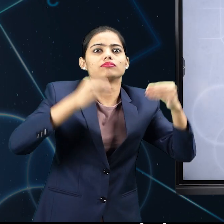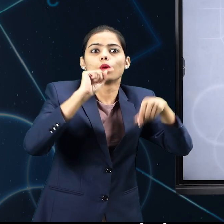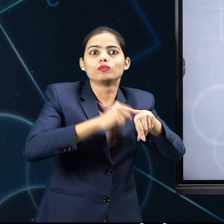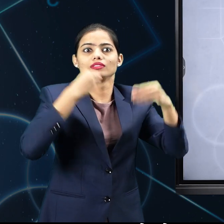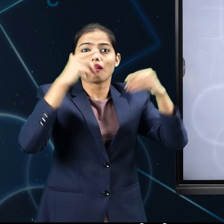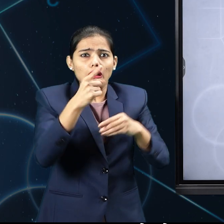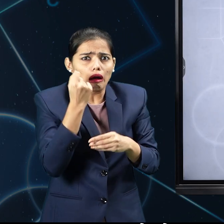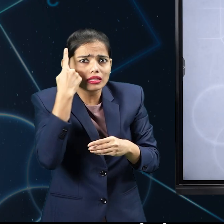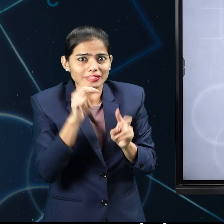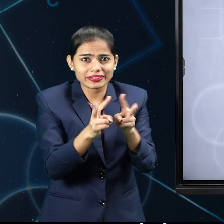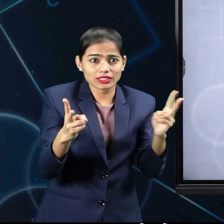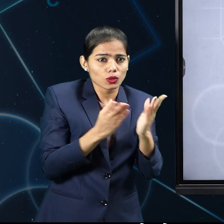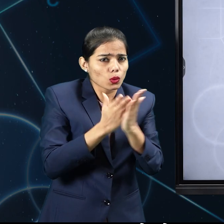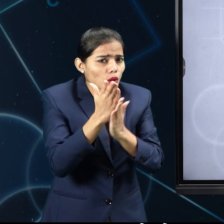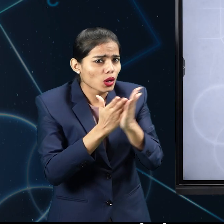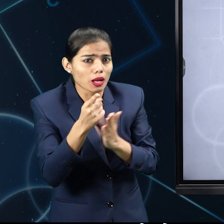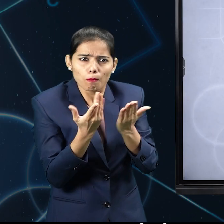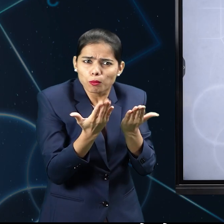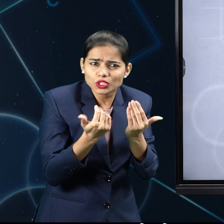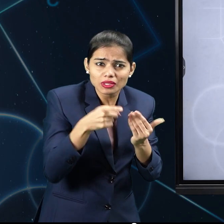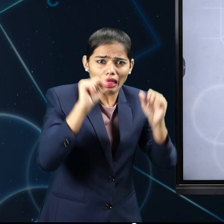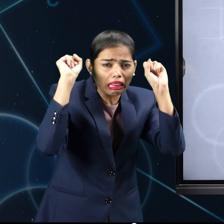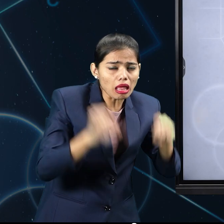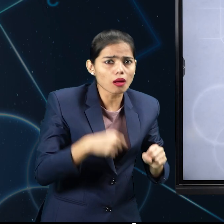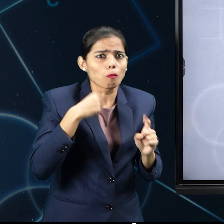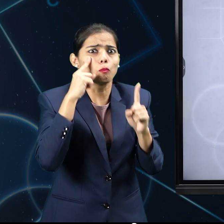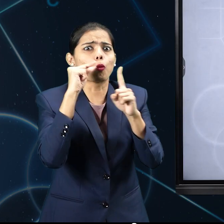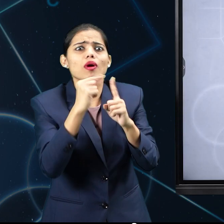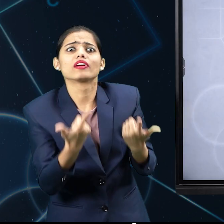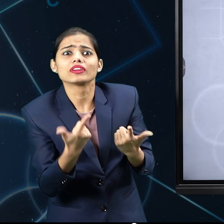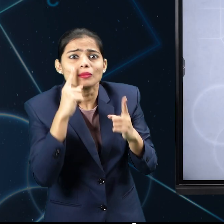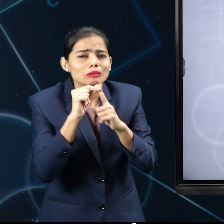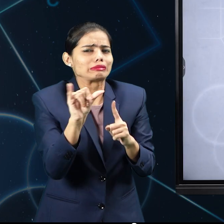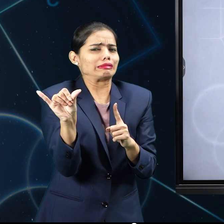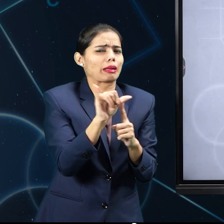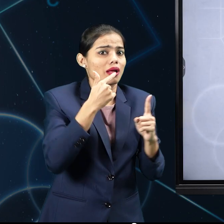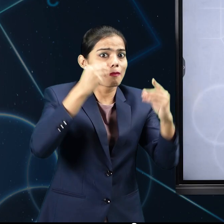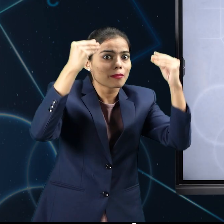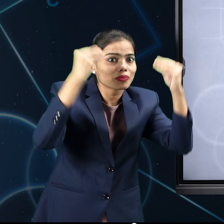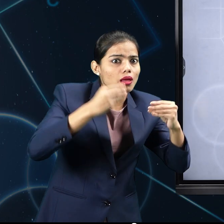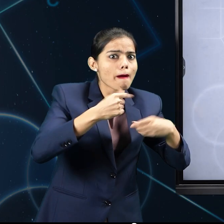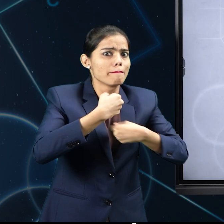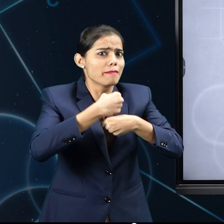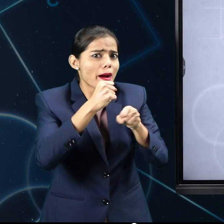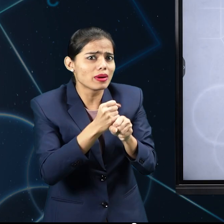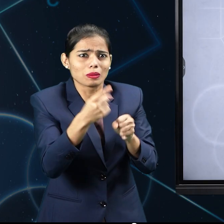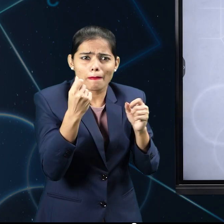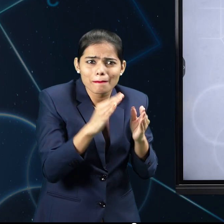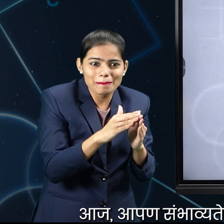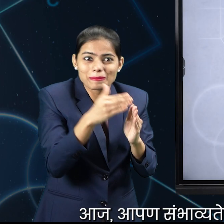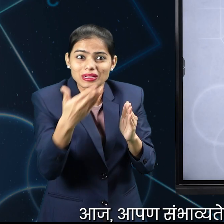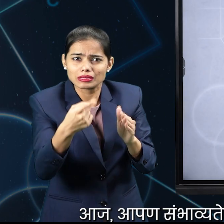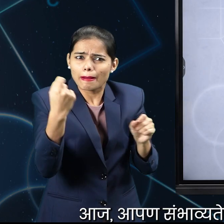वेगवेगळ्या प्रकारचे संभाव्यतेचे अभ्यास केल्याने पावसाची शक्यता समजून घेता येईल आणि योग्य तयारी करता